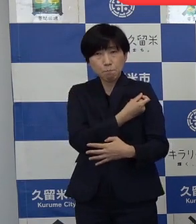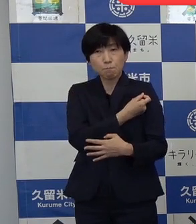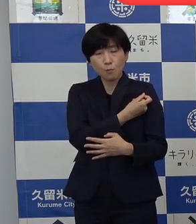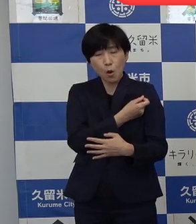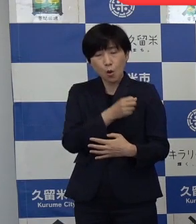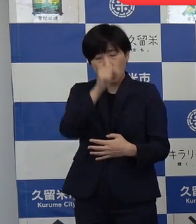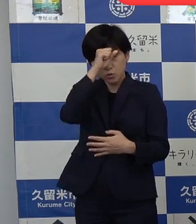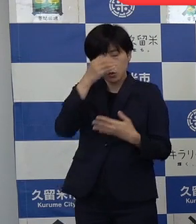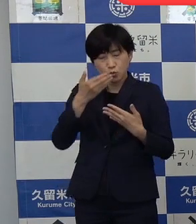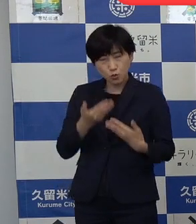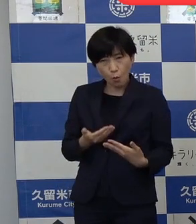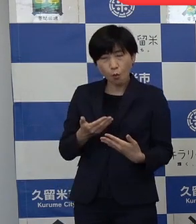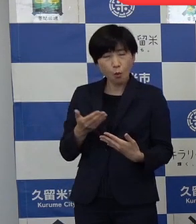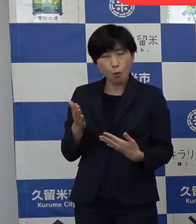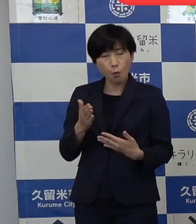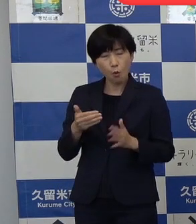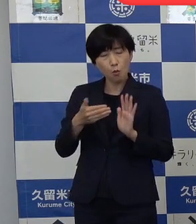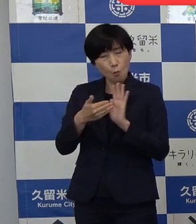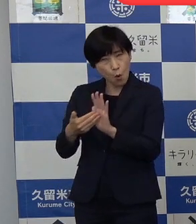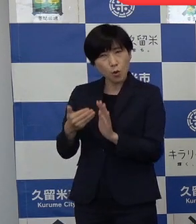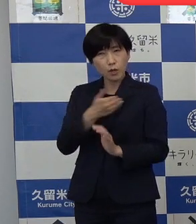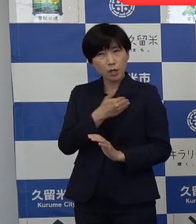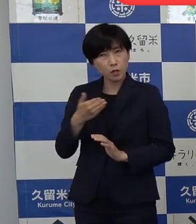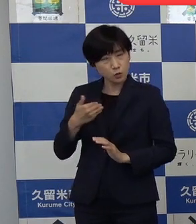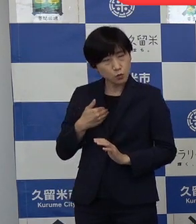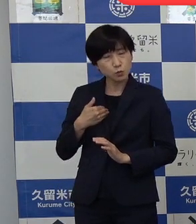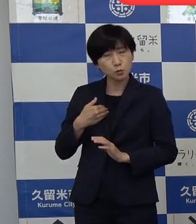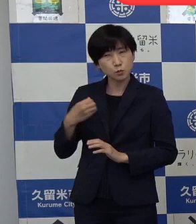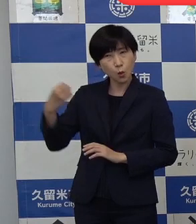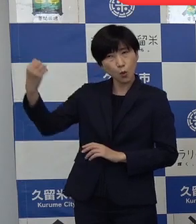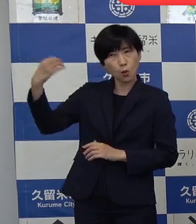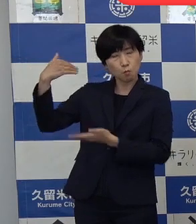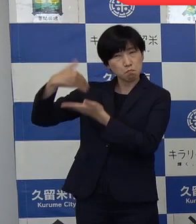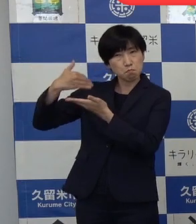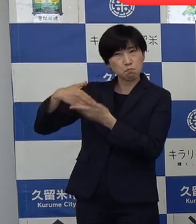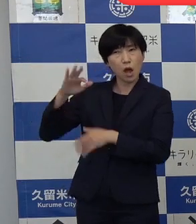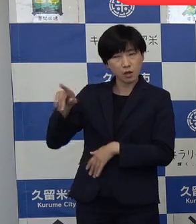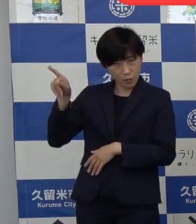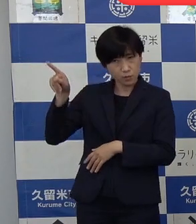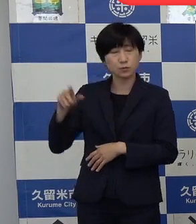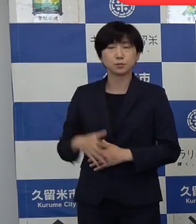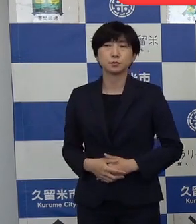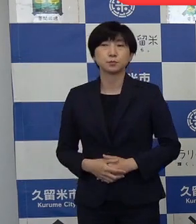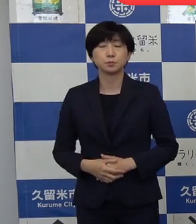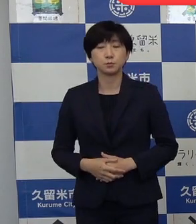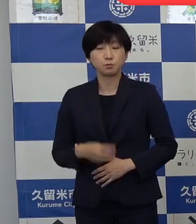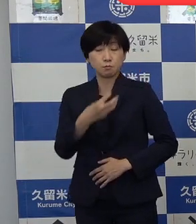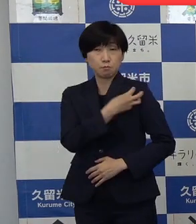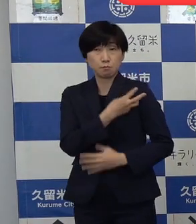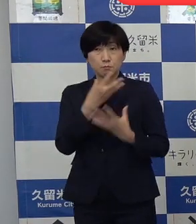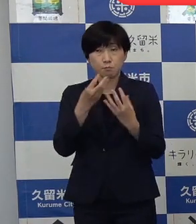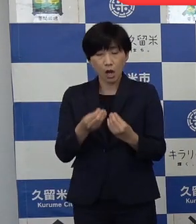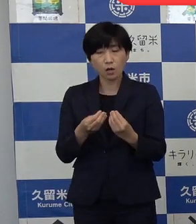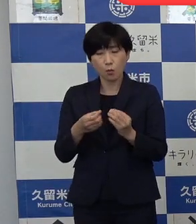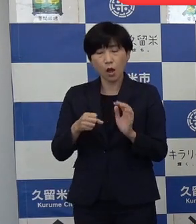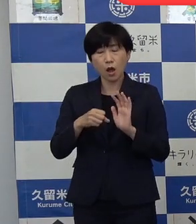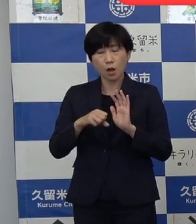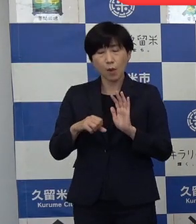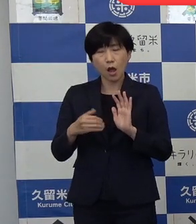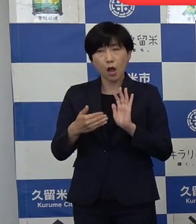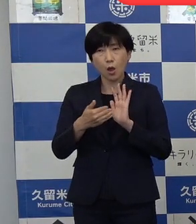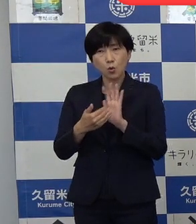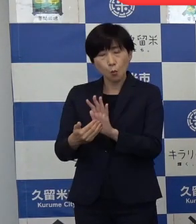化予防効果が得られるというふうに言われております。ワクチン接種は予防接種法